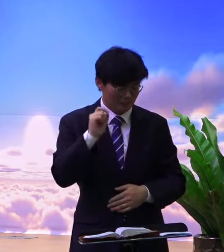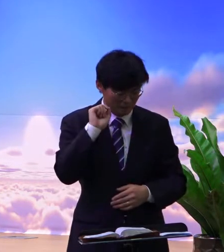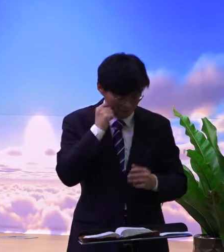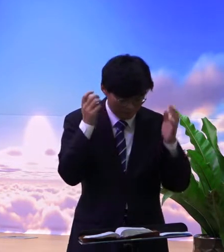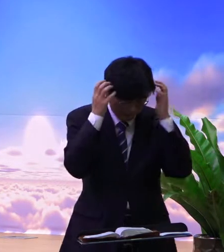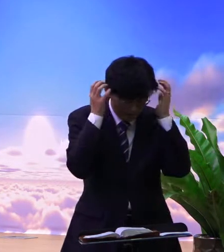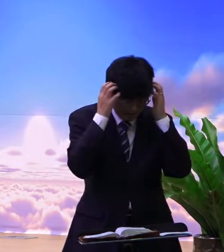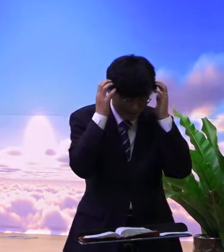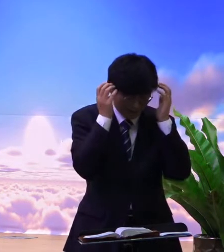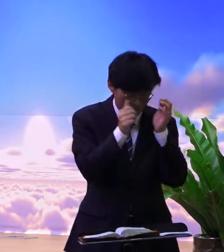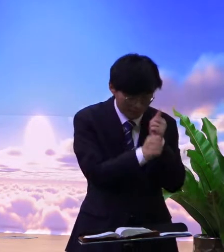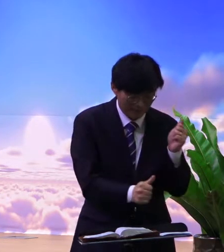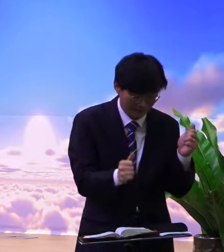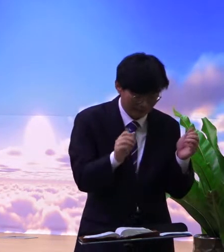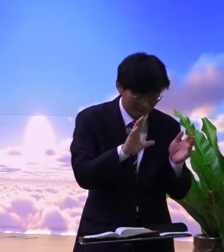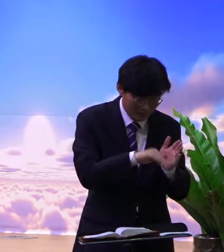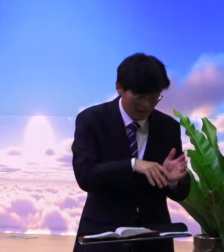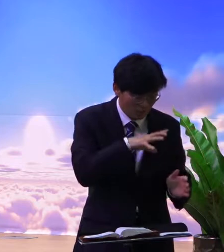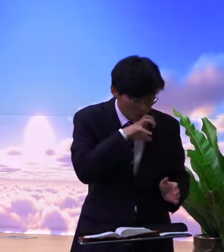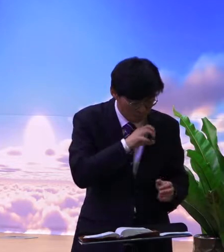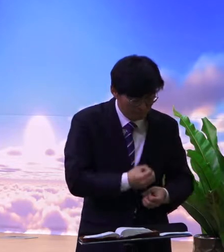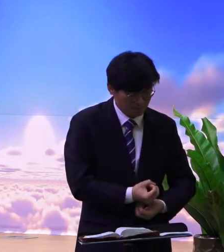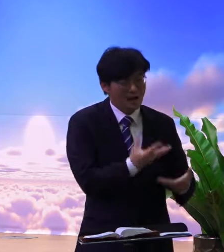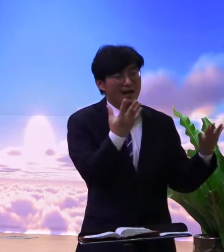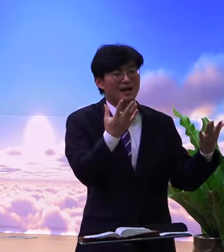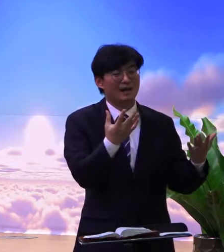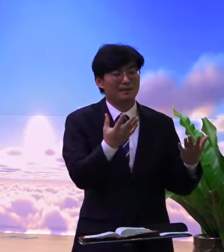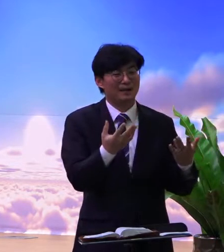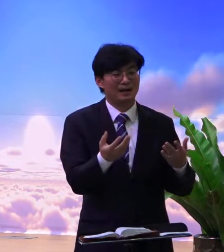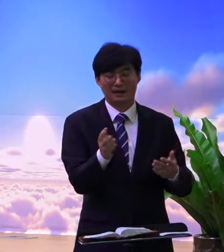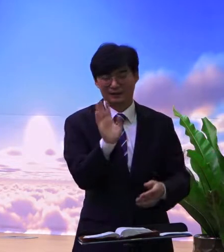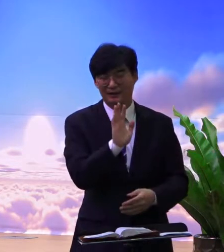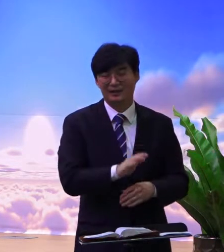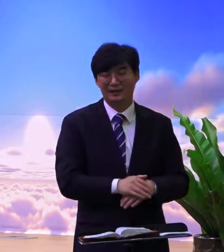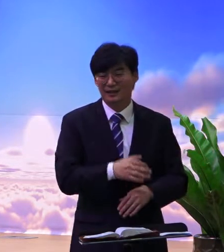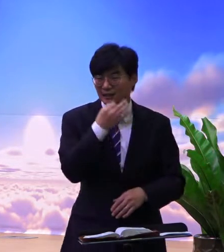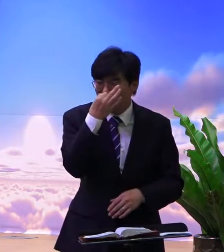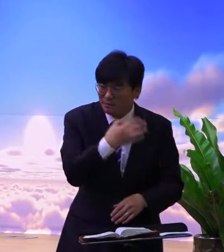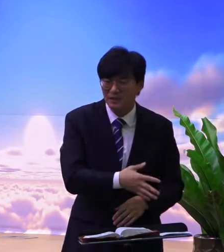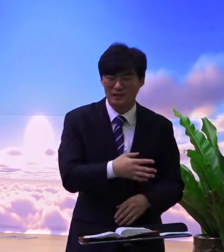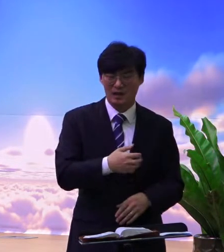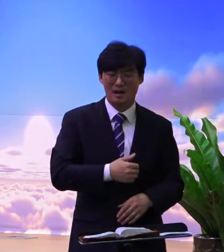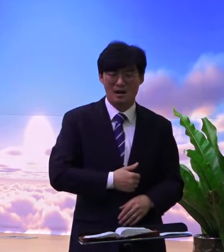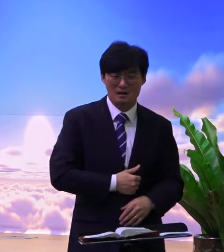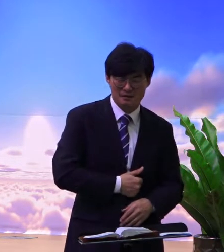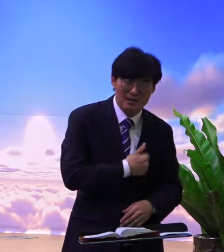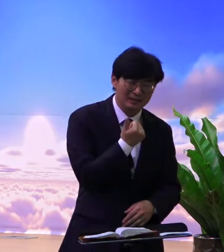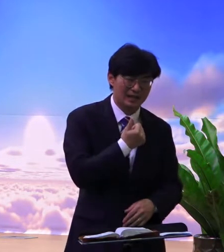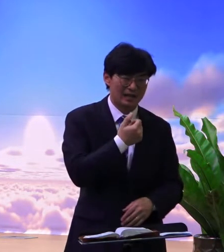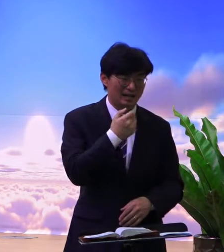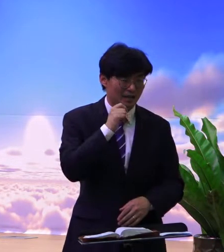없습니다. 아, 정말 힘들다. 너무나 괴롭다. 정말 죽겠다.